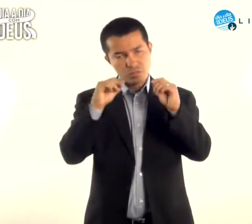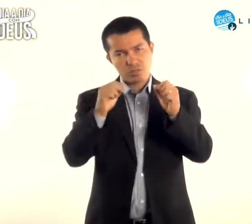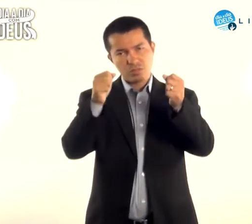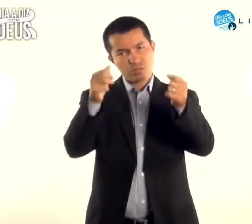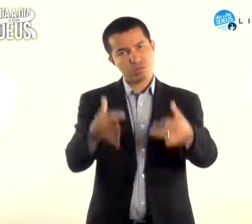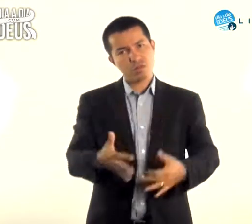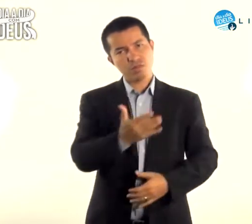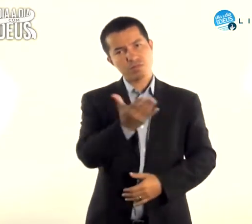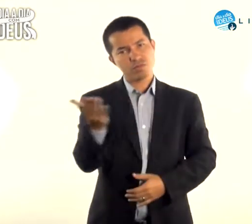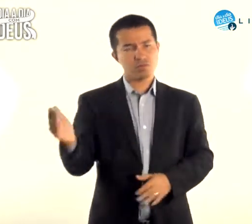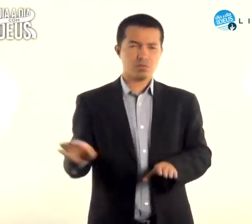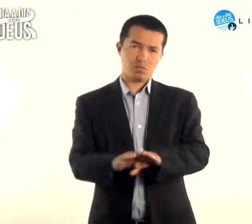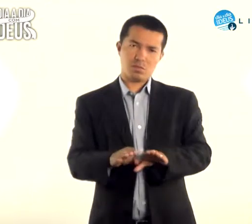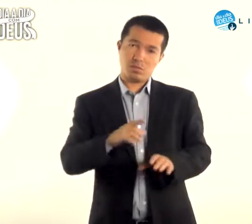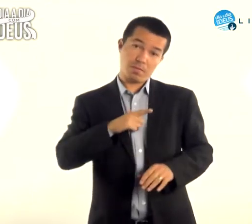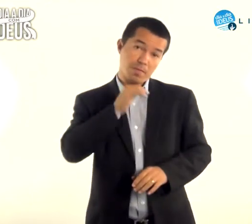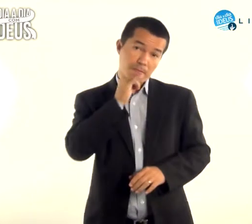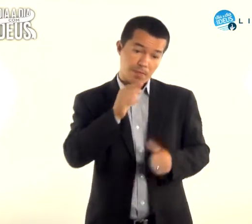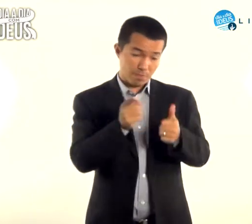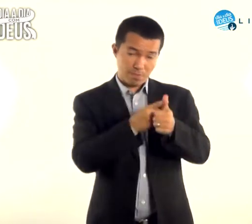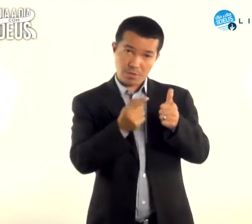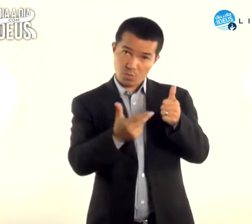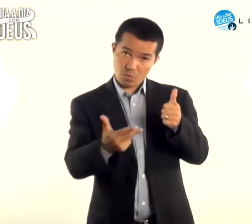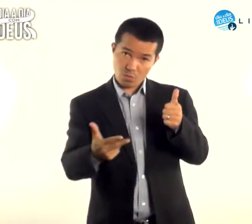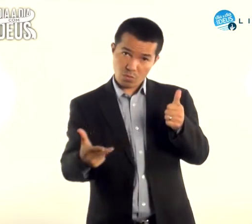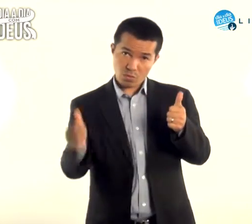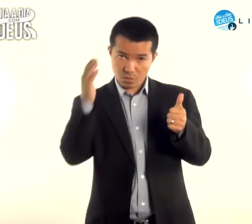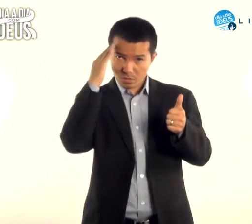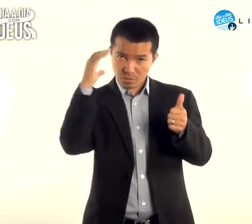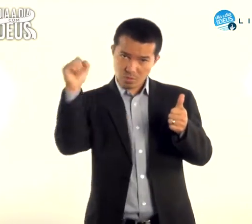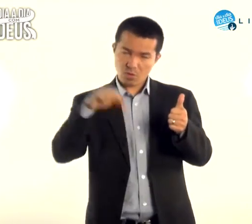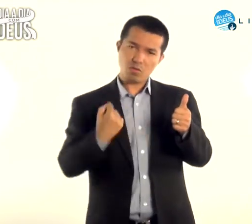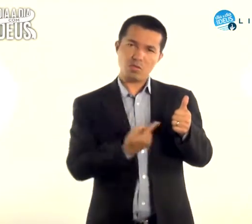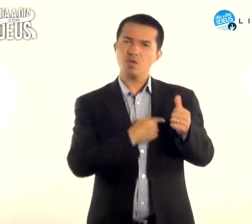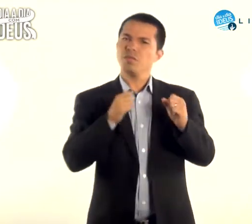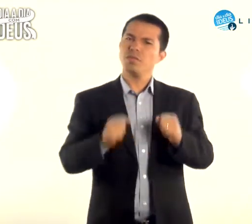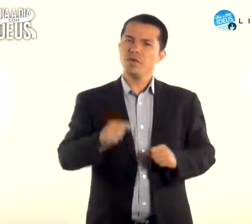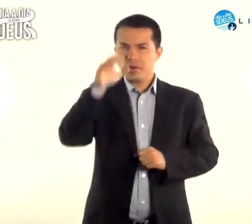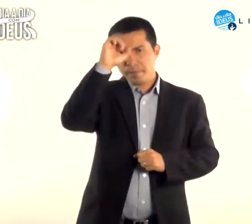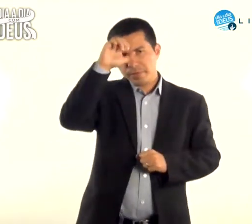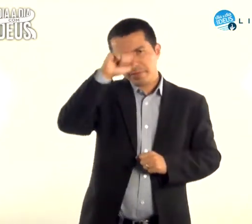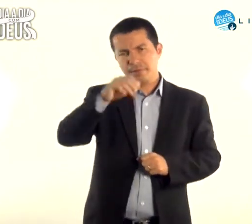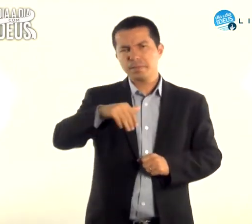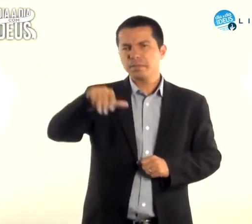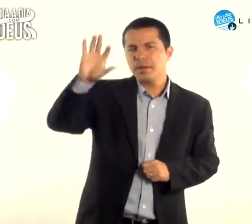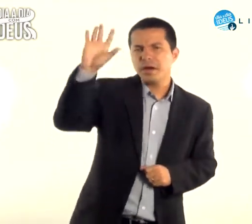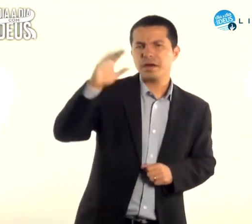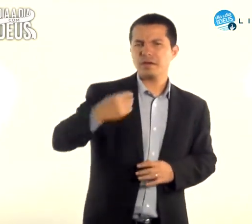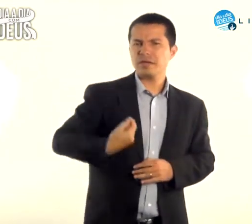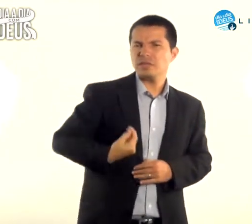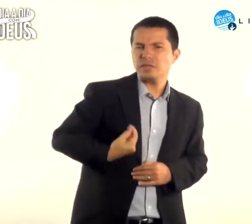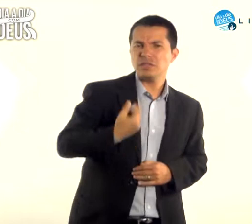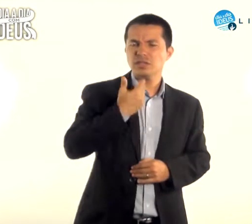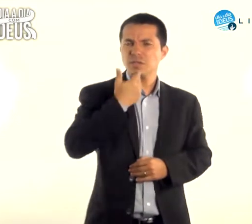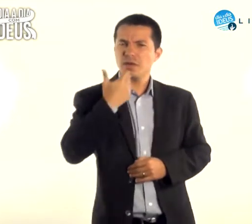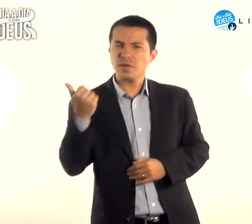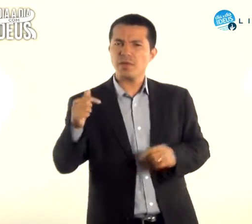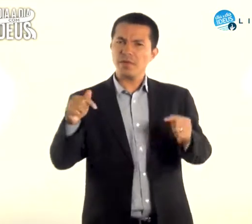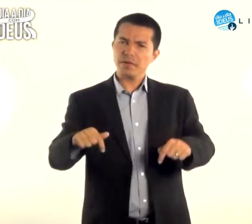primeira conclusão que ele nos apresenta, para que a gente possa aproveitar melhor a nossa vida, viver mais, viver melhor, essa vida na